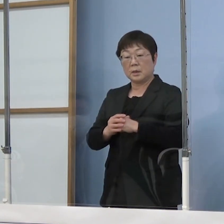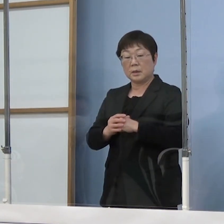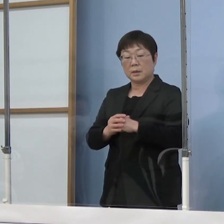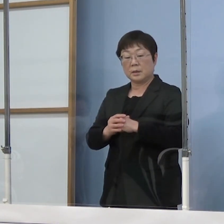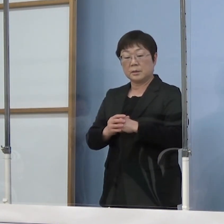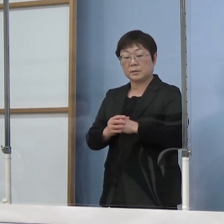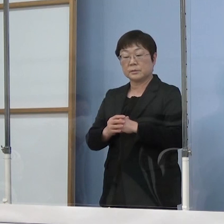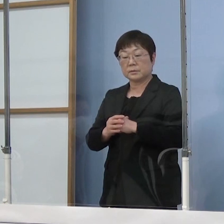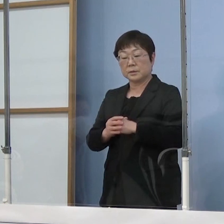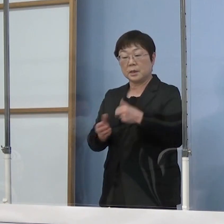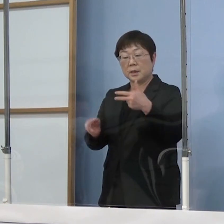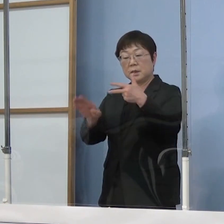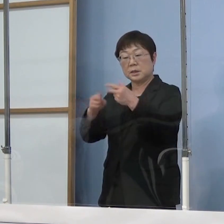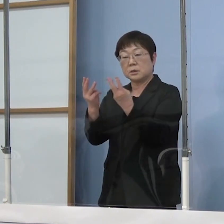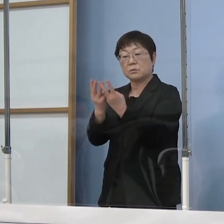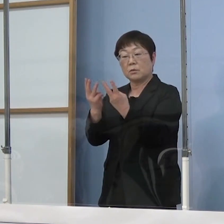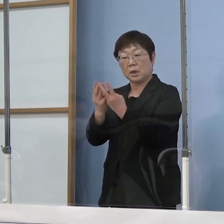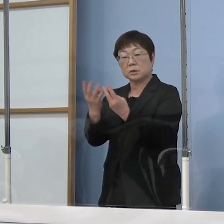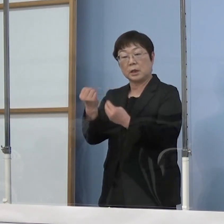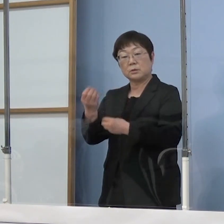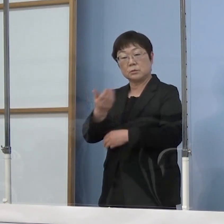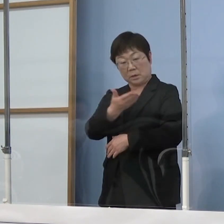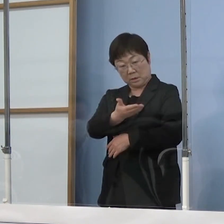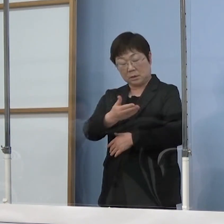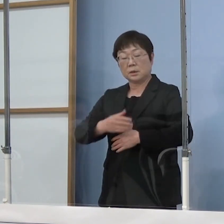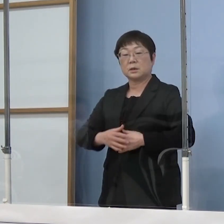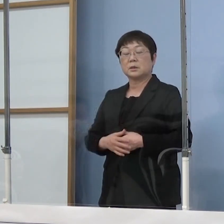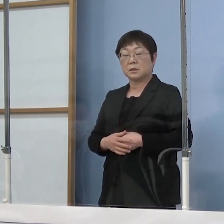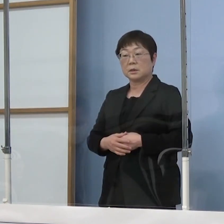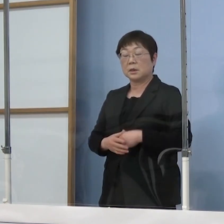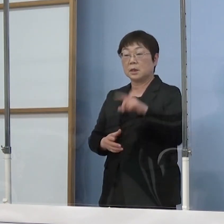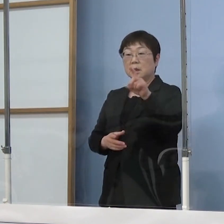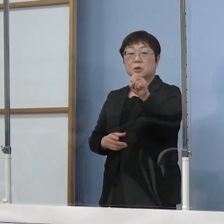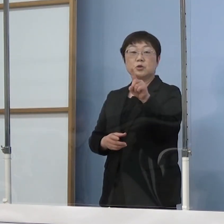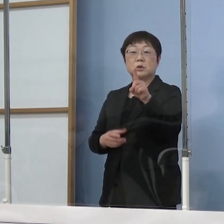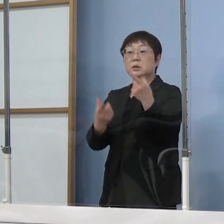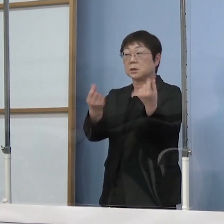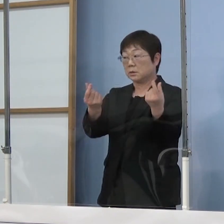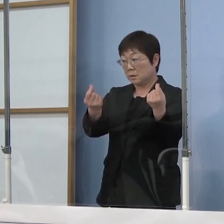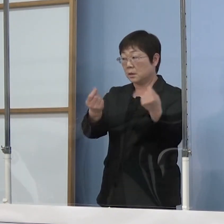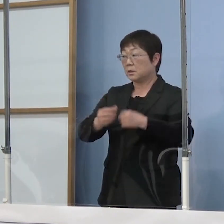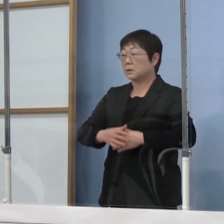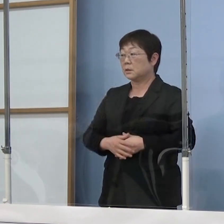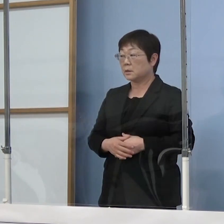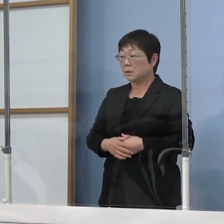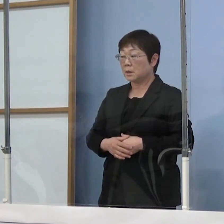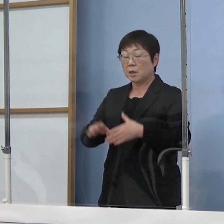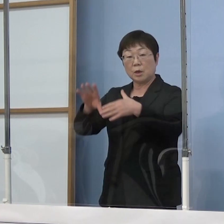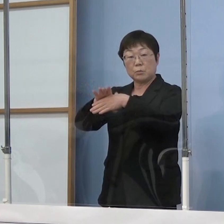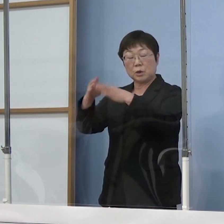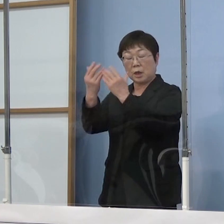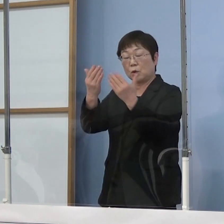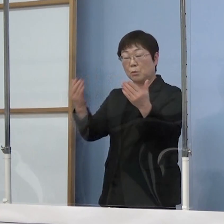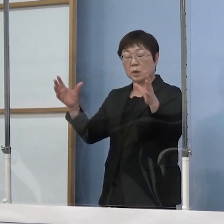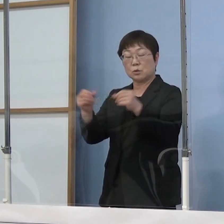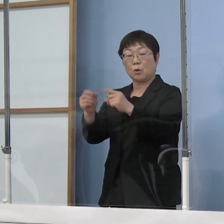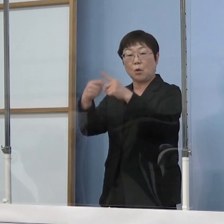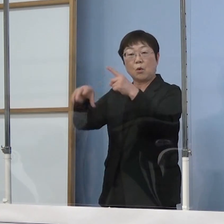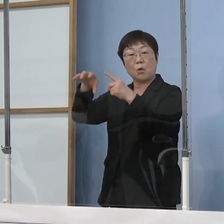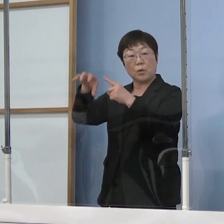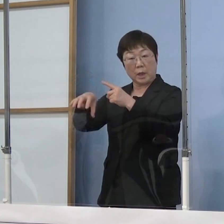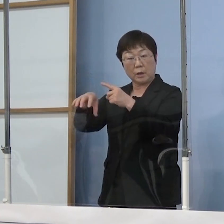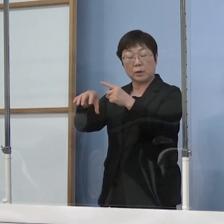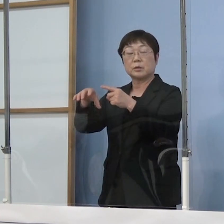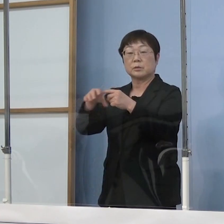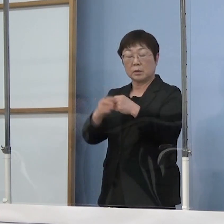ですけれども、施設の数としては今年になるんでしょうか。 11、 例えば文化の森総合公園文化施設だ